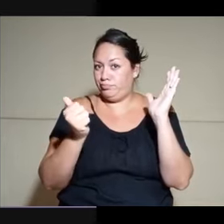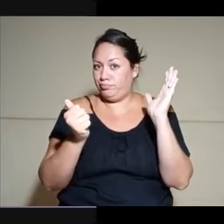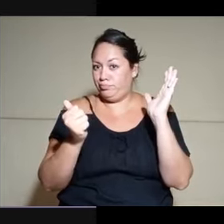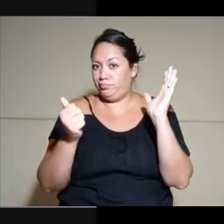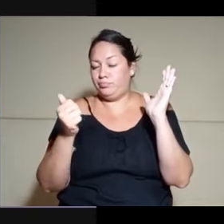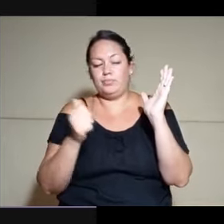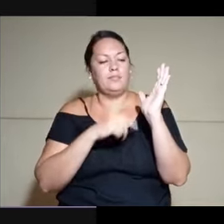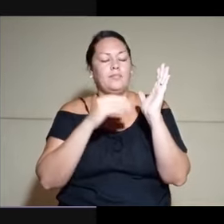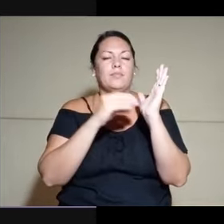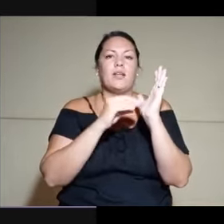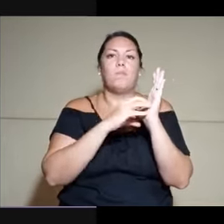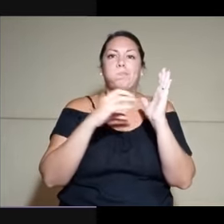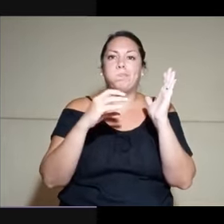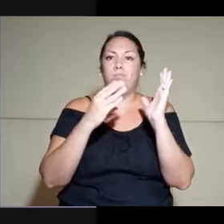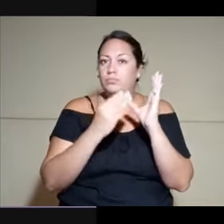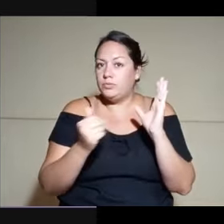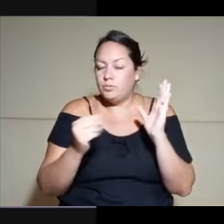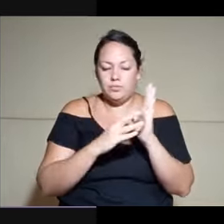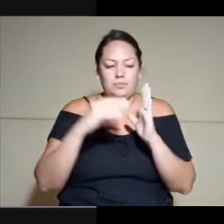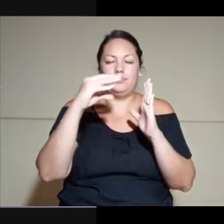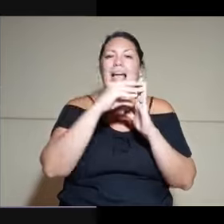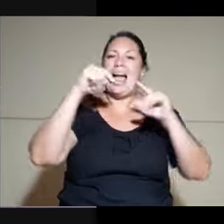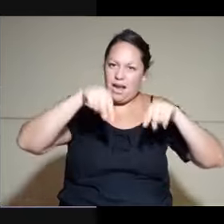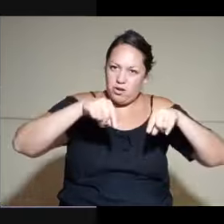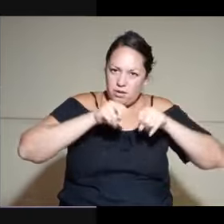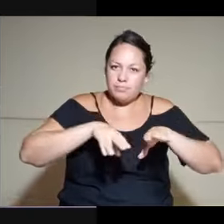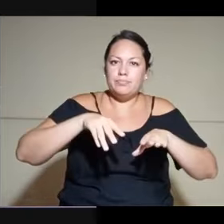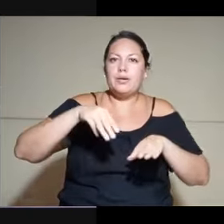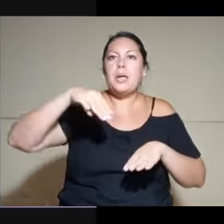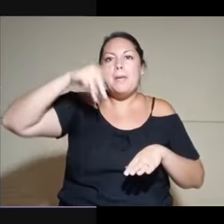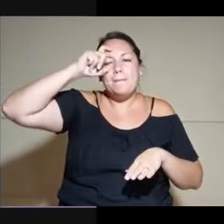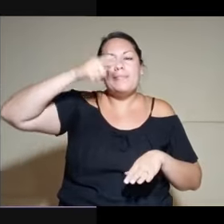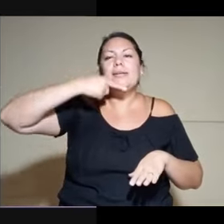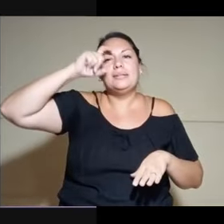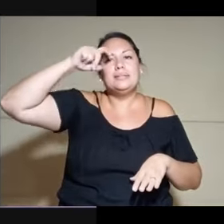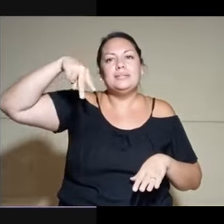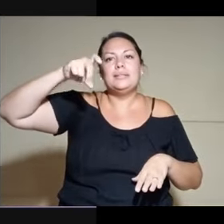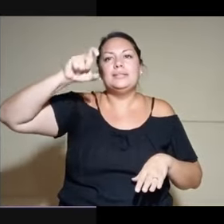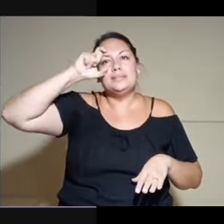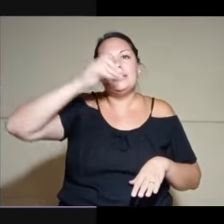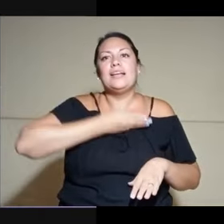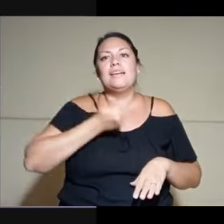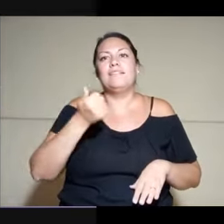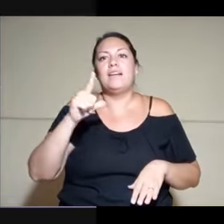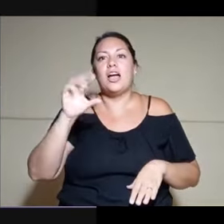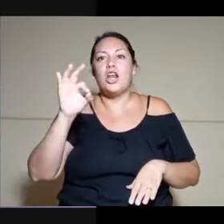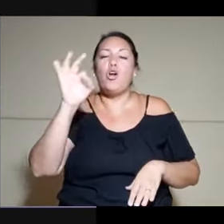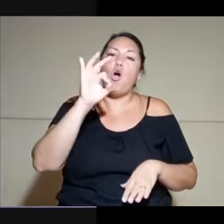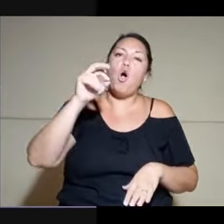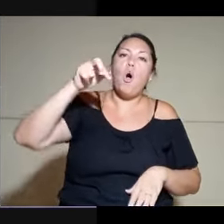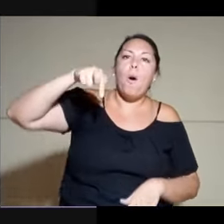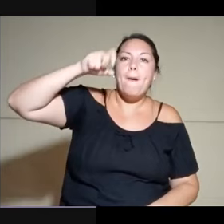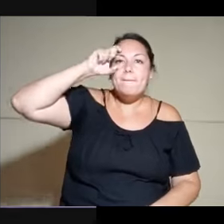Terminamos con bulbo, terminamos con protuberancia, y ahora pasamos al mesencéfalo, que también es llamado pedúnculo